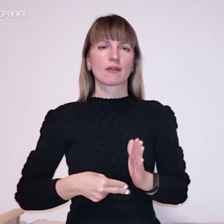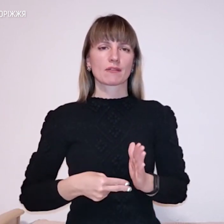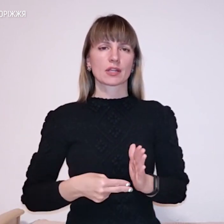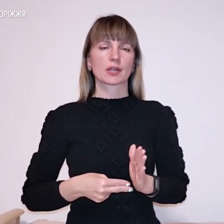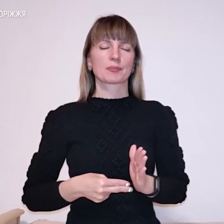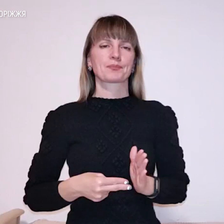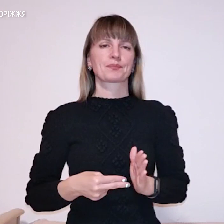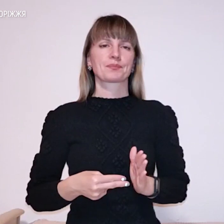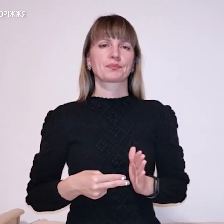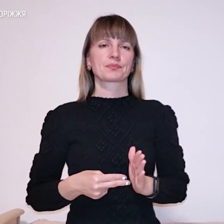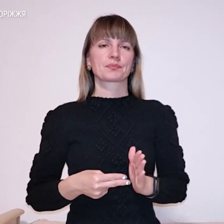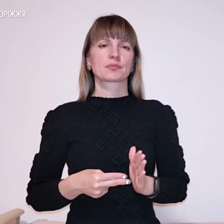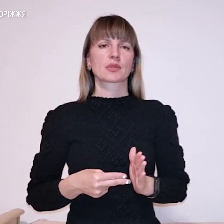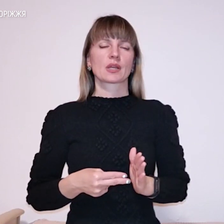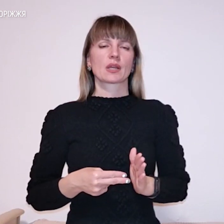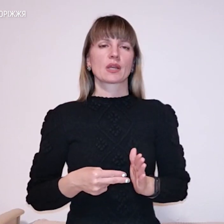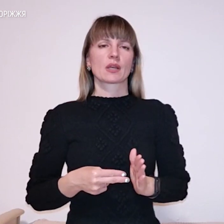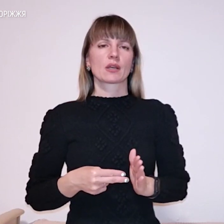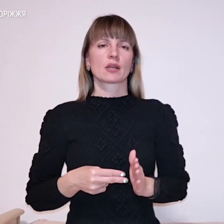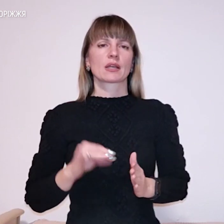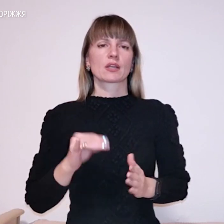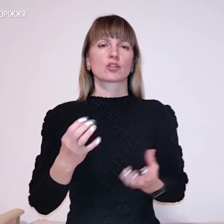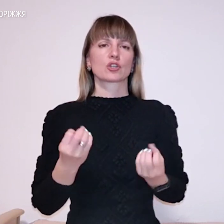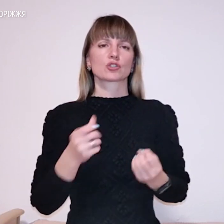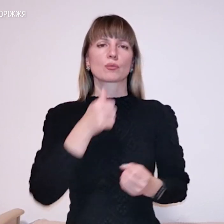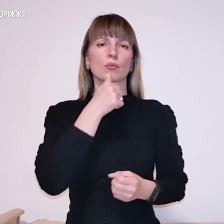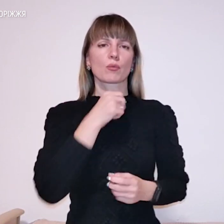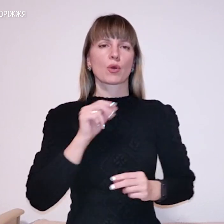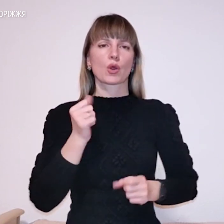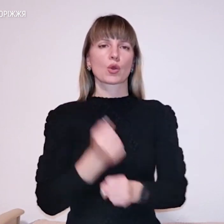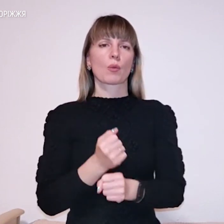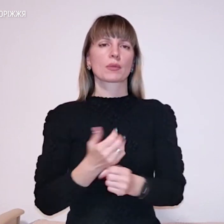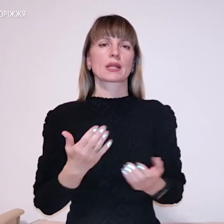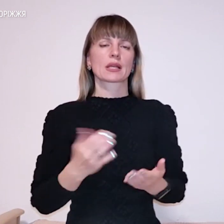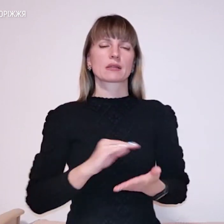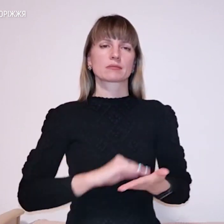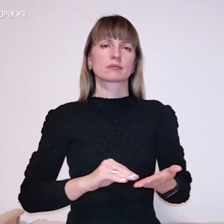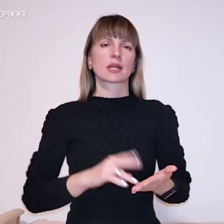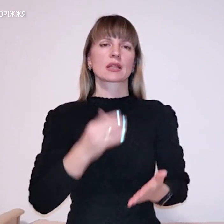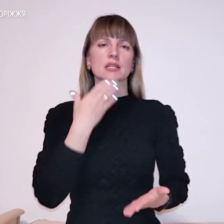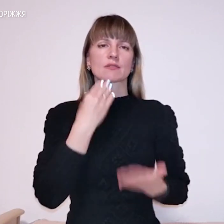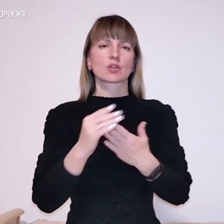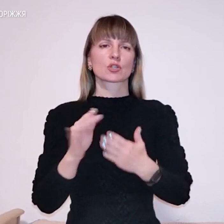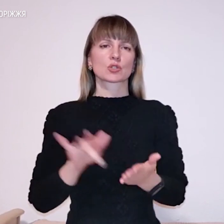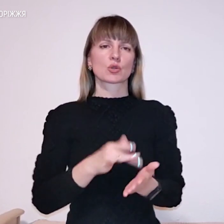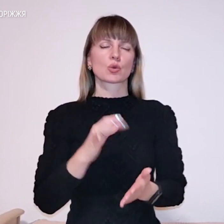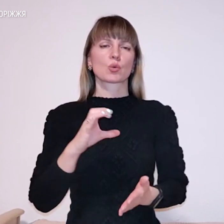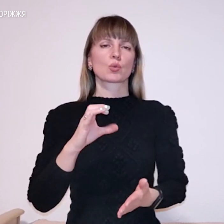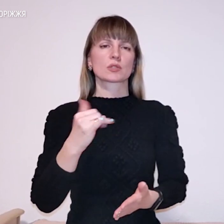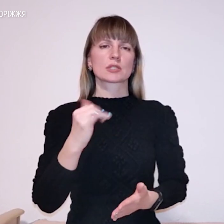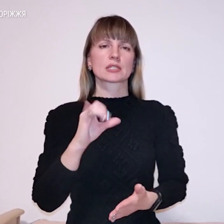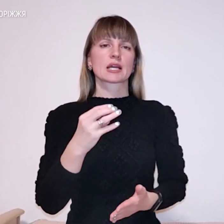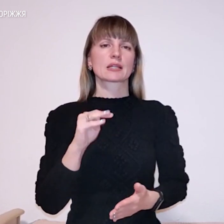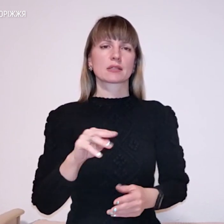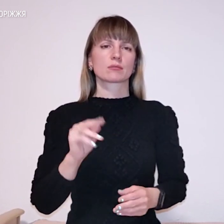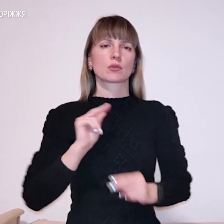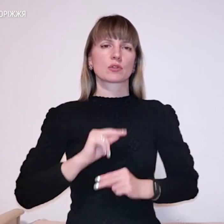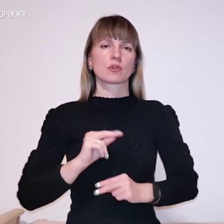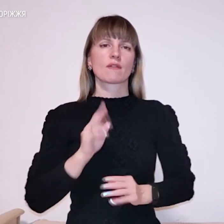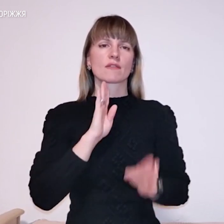Ми виконували дистанційні довідки. Також ми пробували робити якісь публікації на своїх сторінках. У нас сайт працював, сторінка у Фейсбуці, в Інстаграмі.